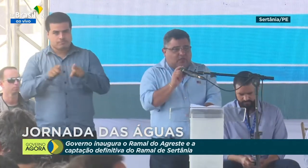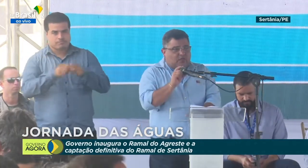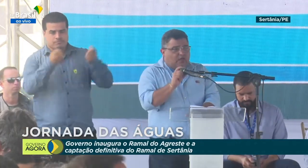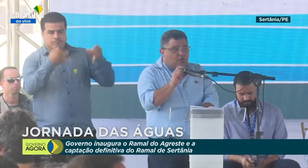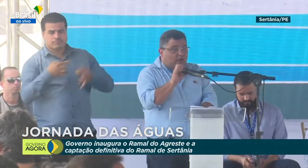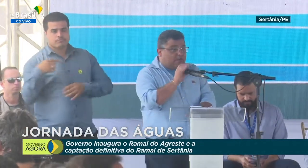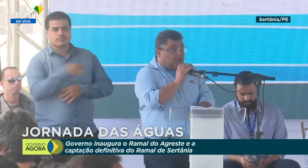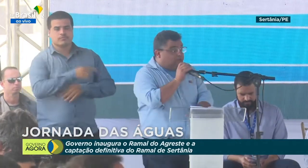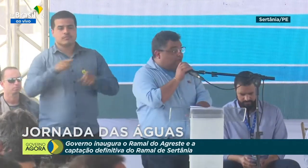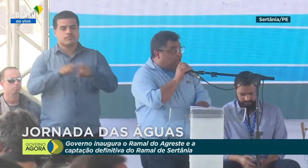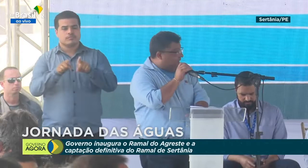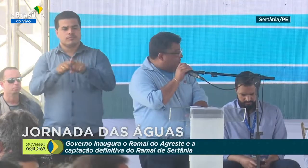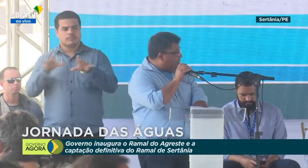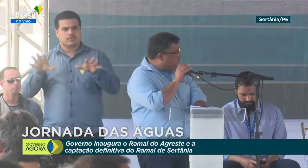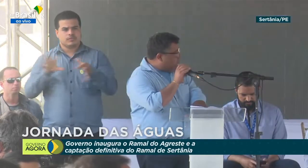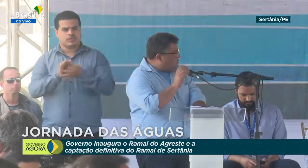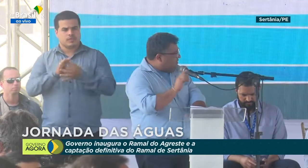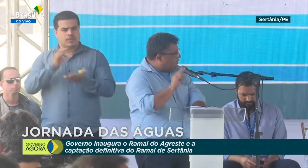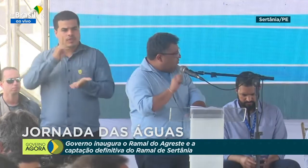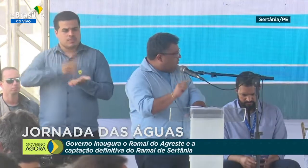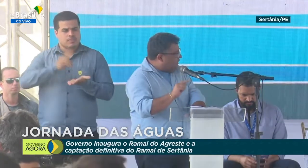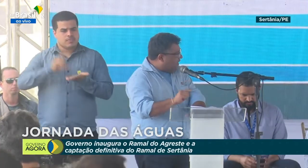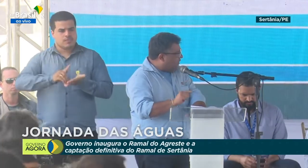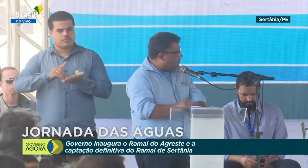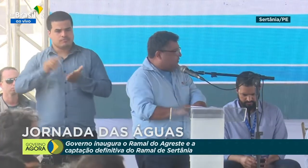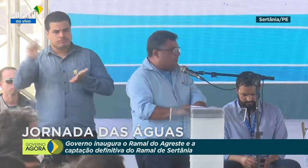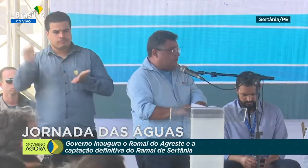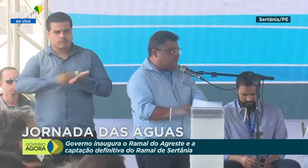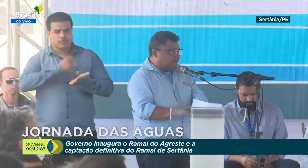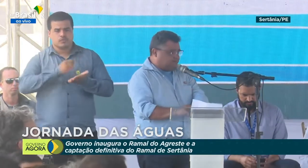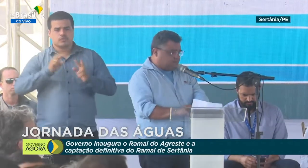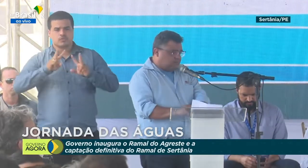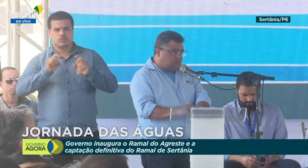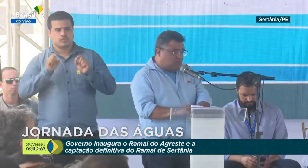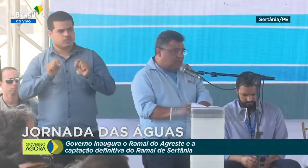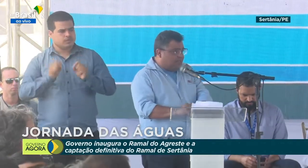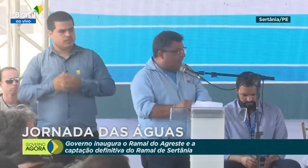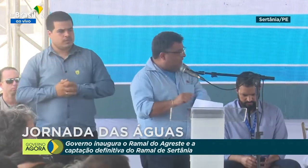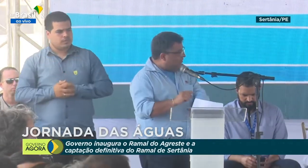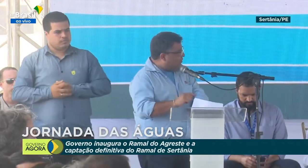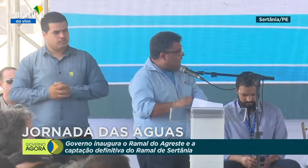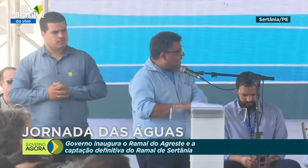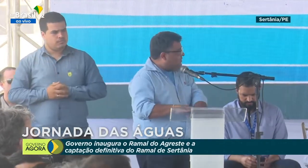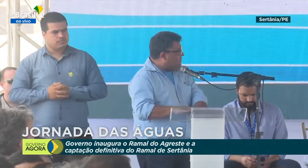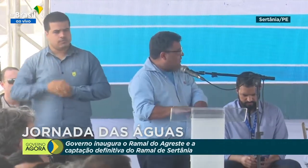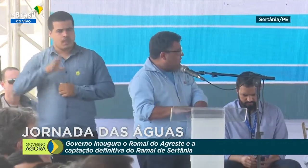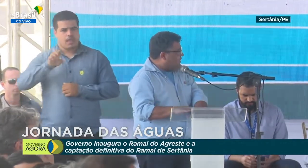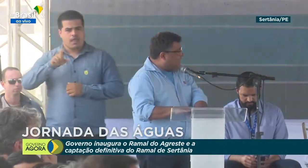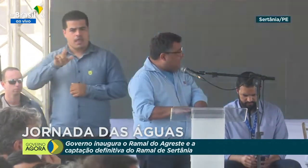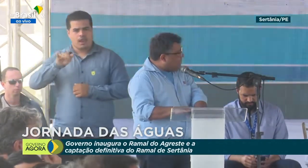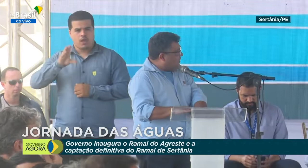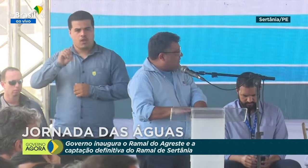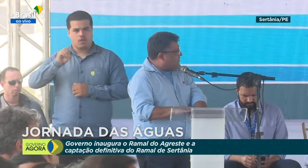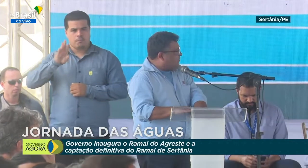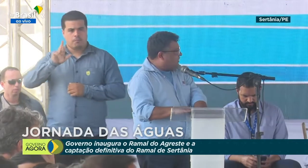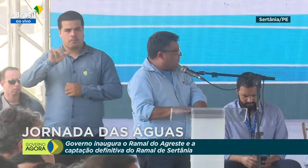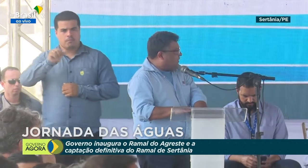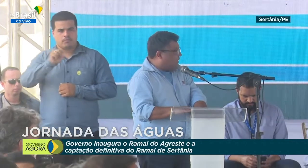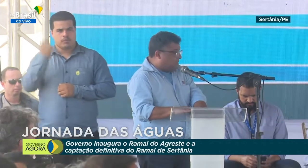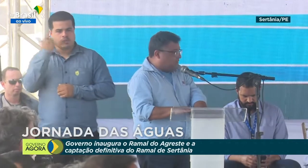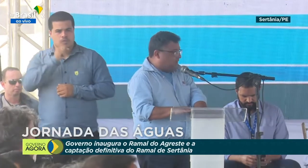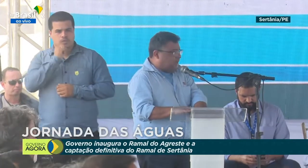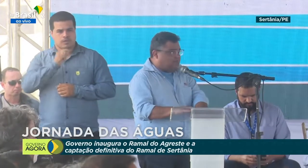entregamos o decreto, o senhor assinou o decreto da Eletrobras, da capitalização